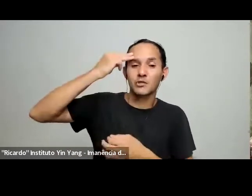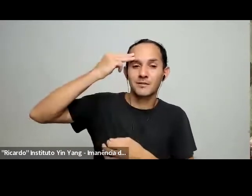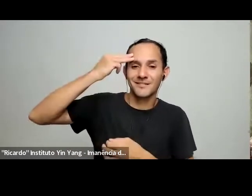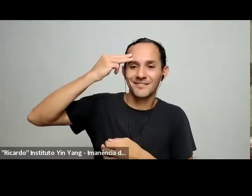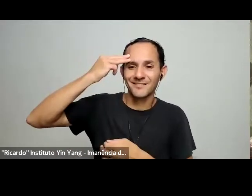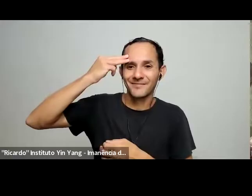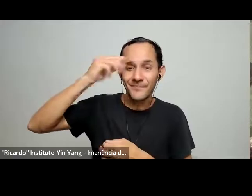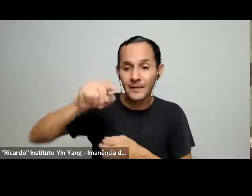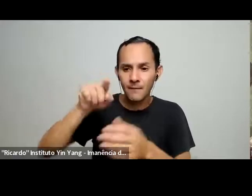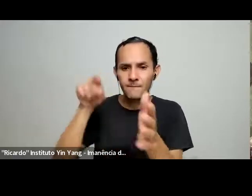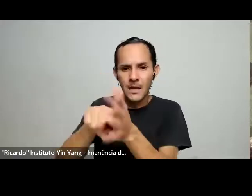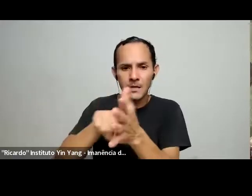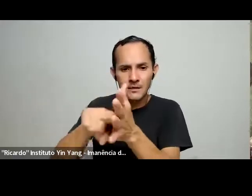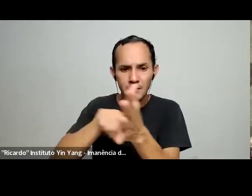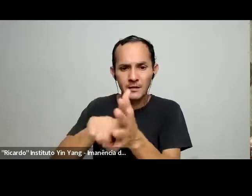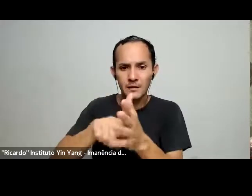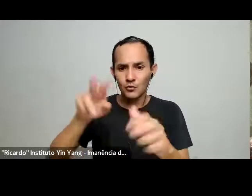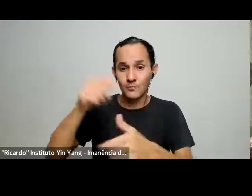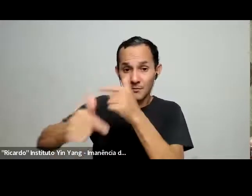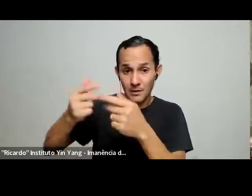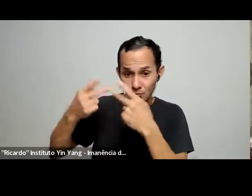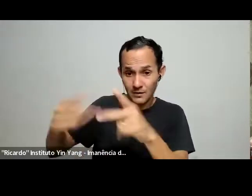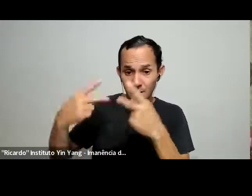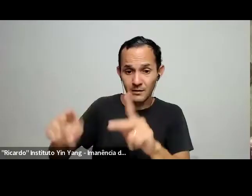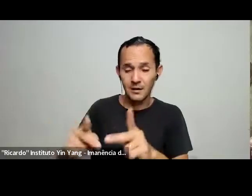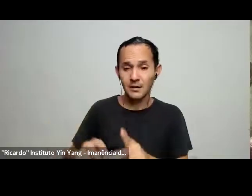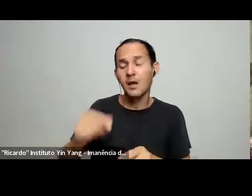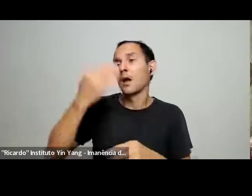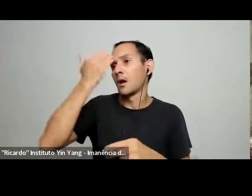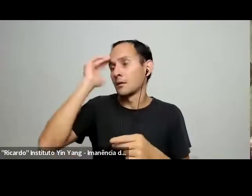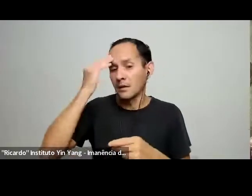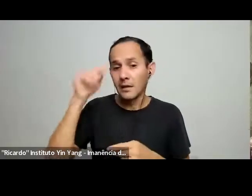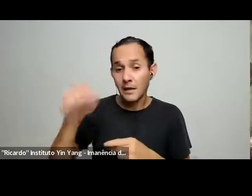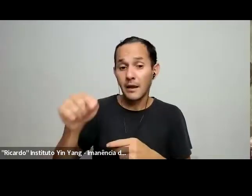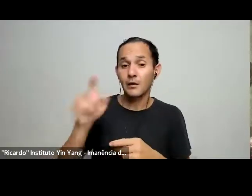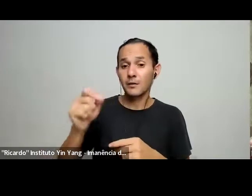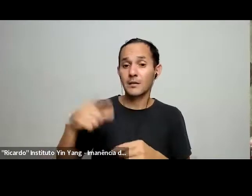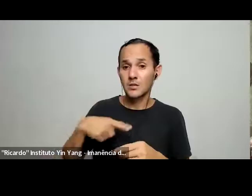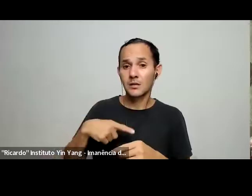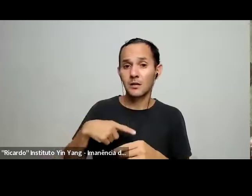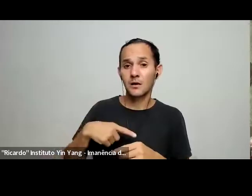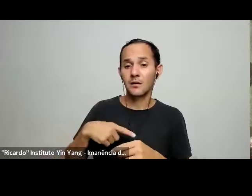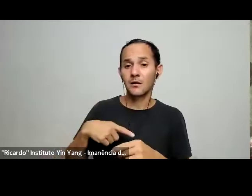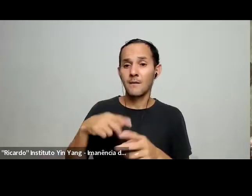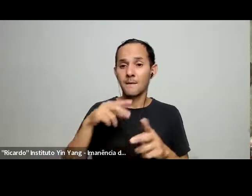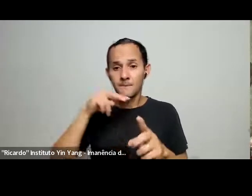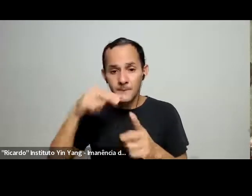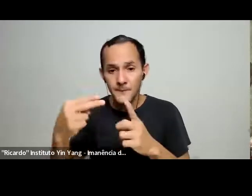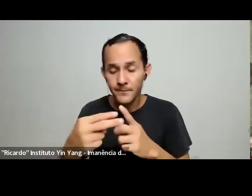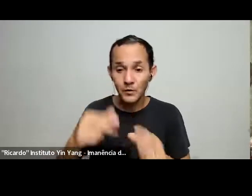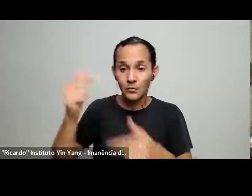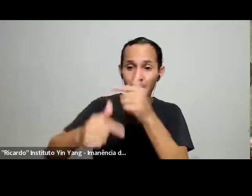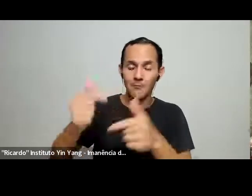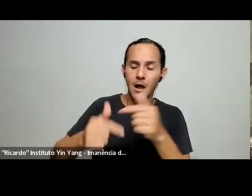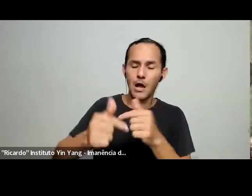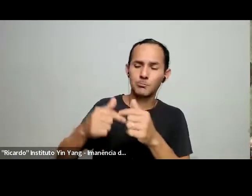uma pesquisa do trabalho dele é entender que ele percebia essa dimensão, que o caminho cartesiano que